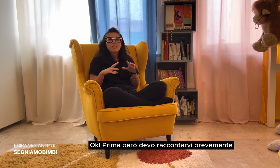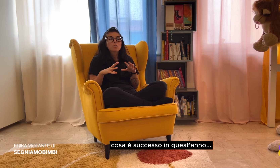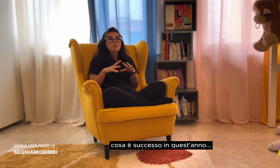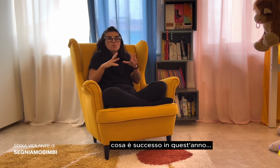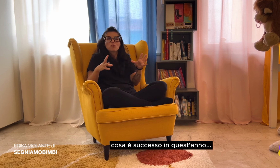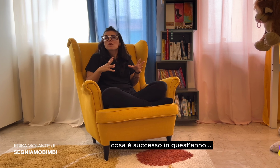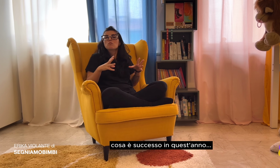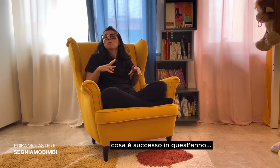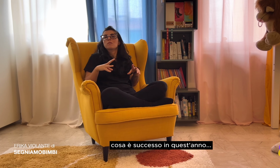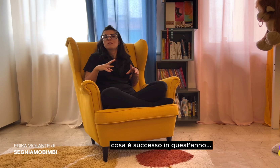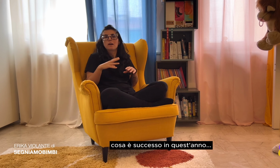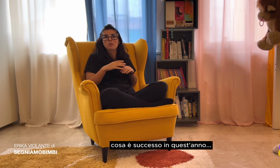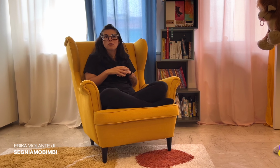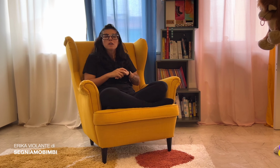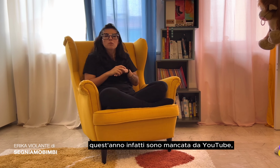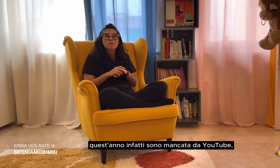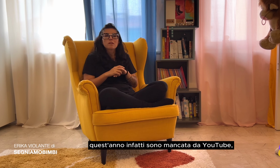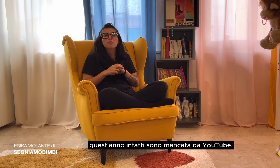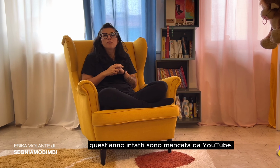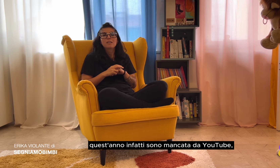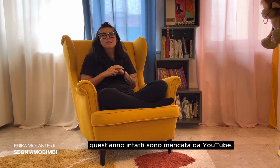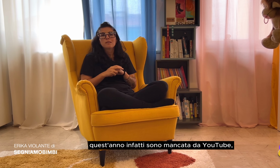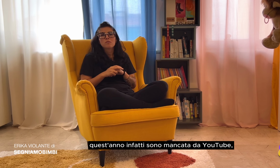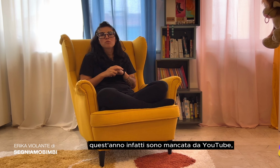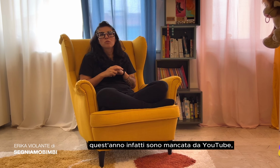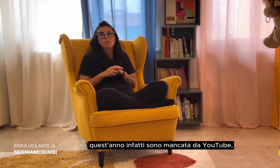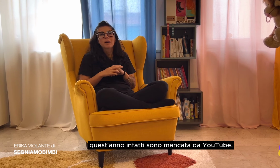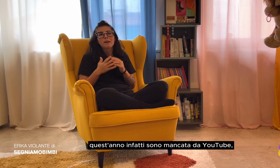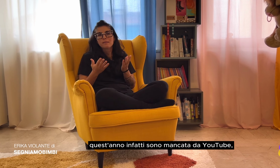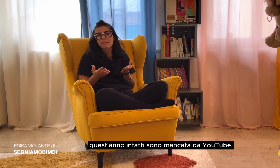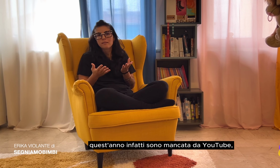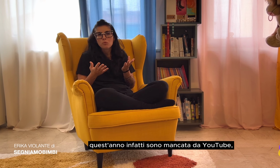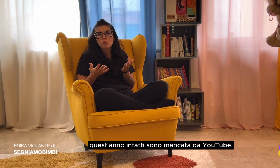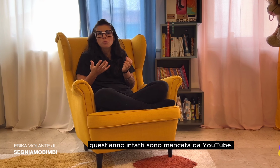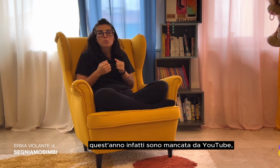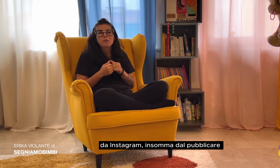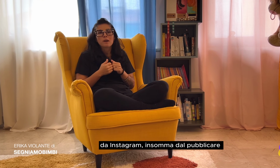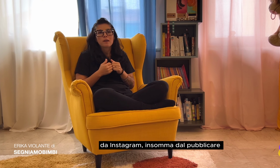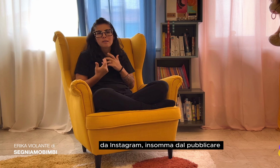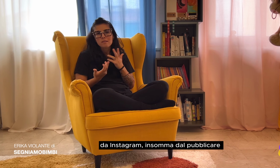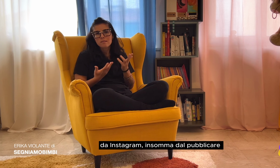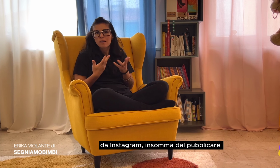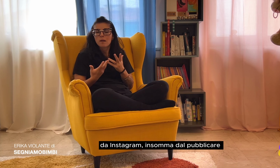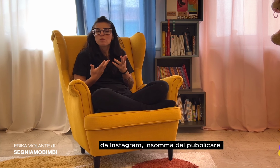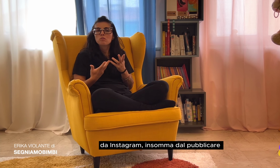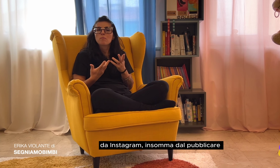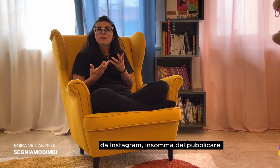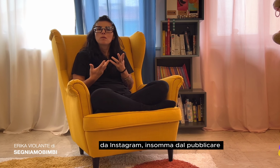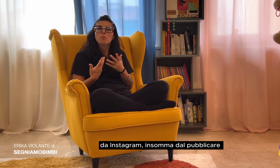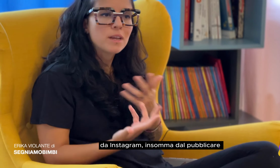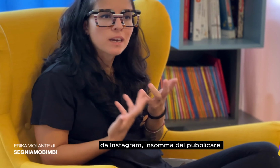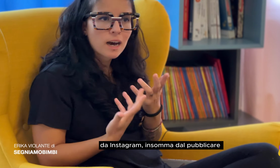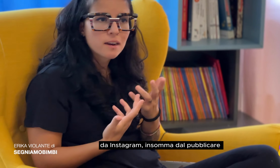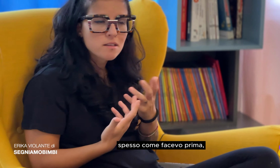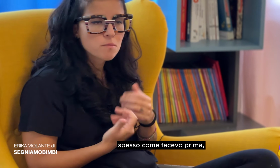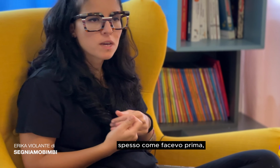cosa è successo in quest'anno. Quest'anno infatti sono mancata da YouTube, da Instagram, insomma dal pubblicare spesso